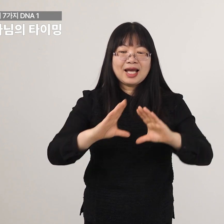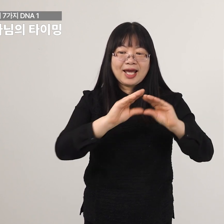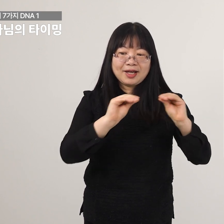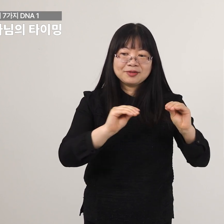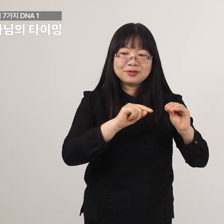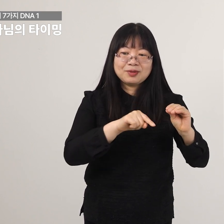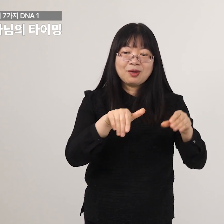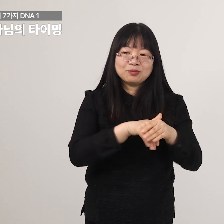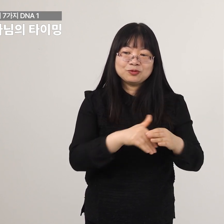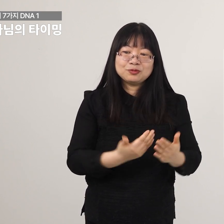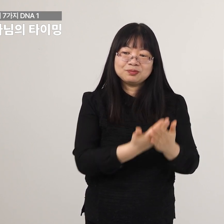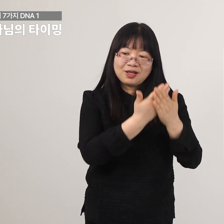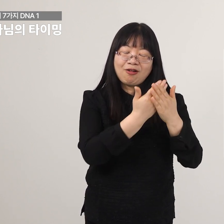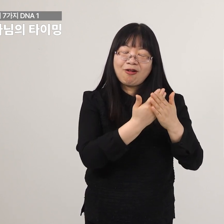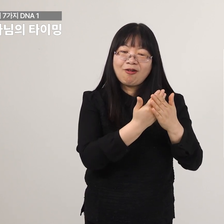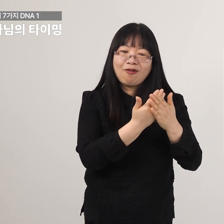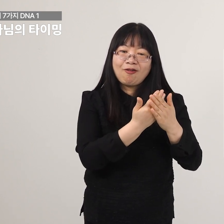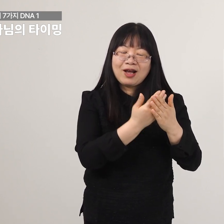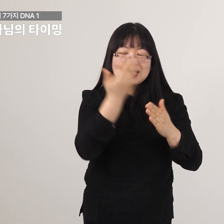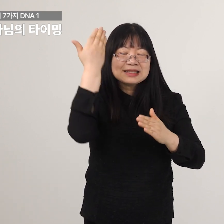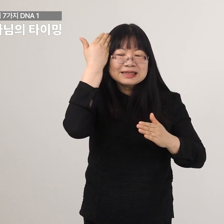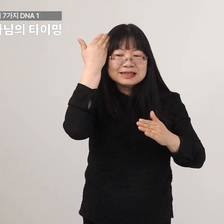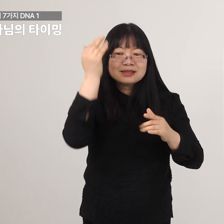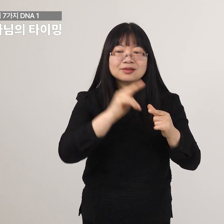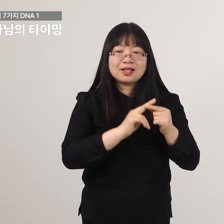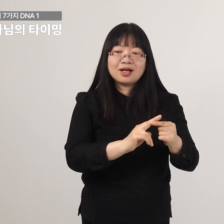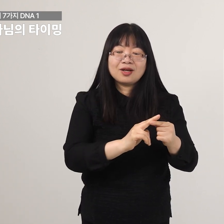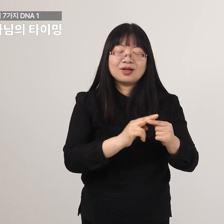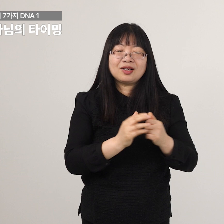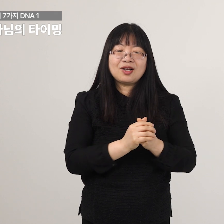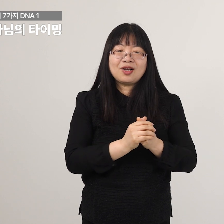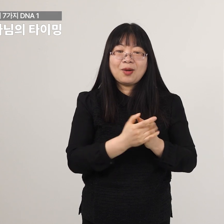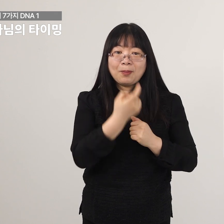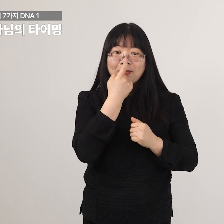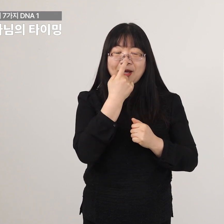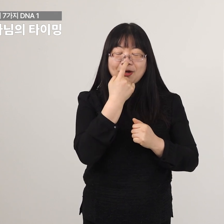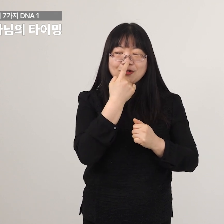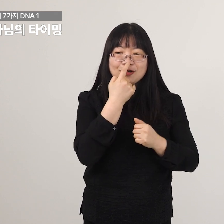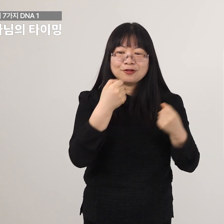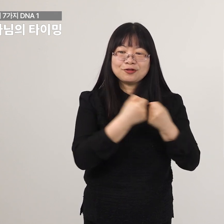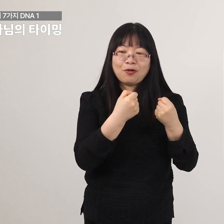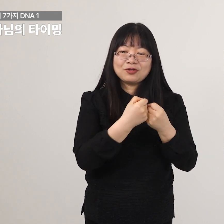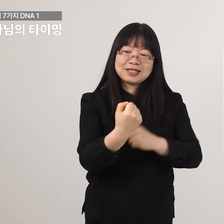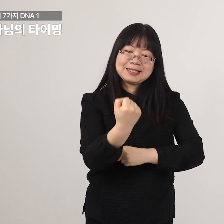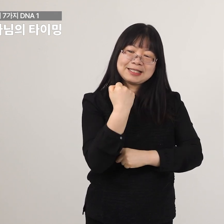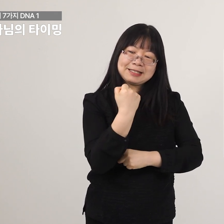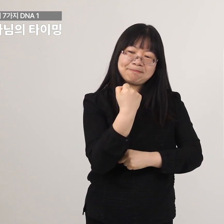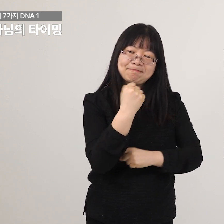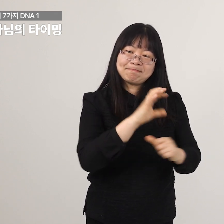애굽의 문명의 그 지식과 배운 무술을 가지고